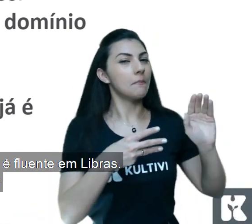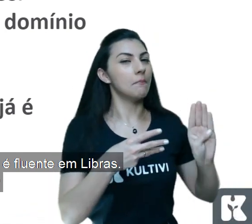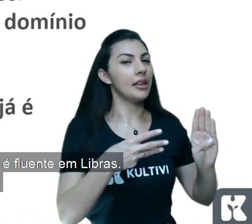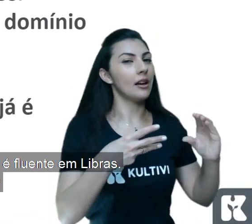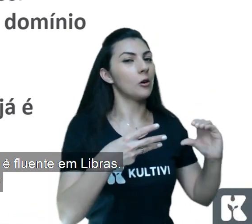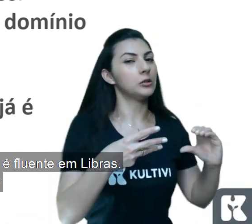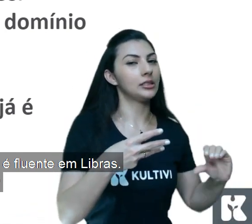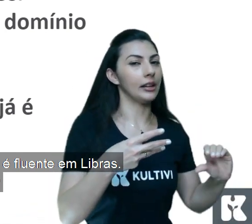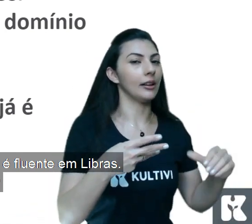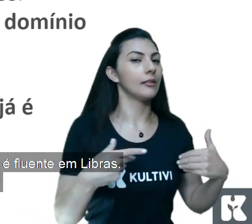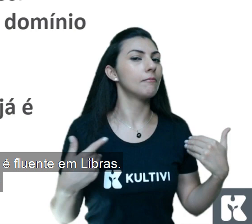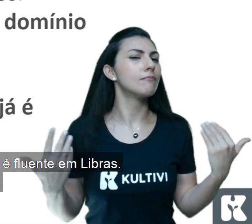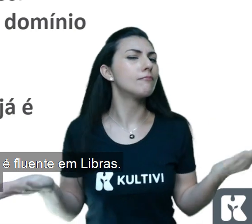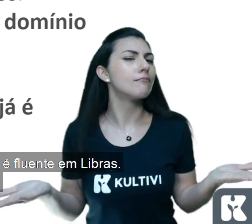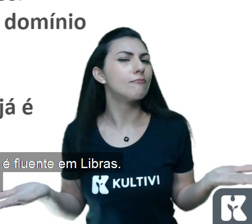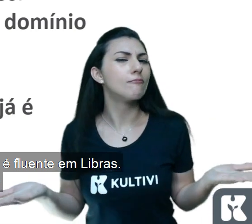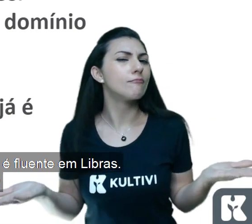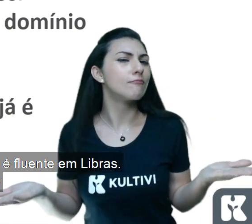A, B ou C?